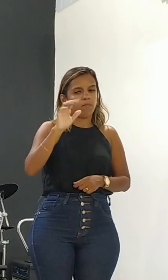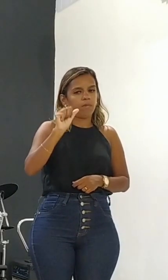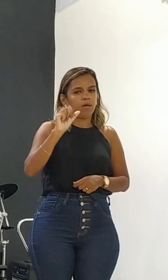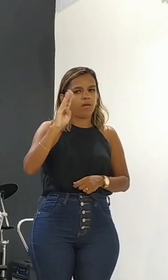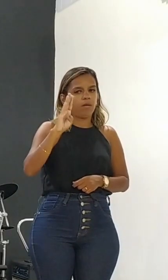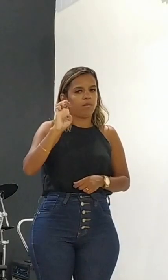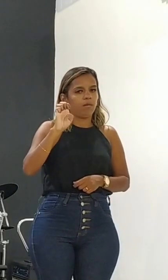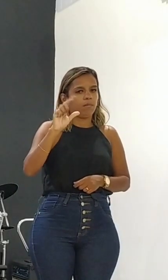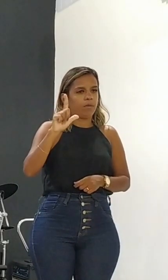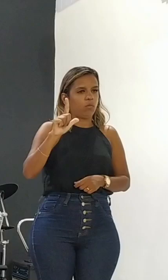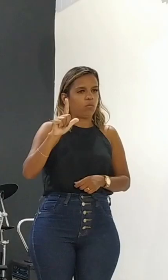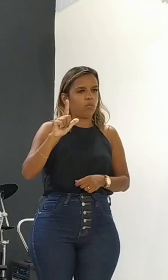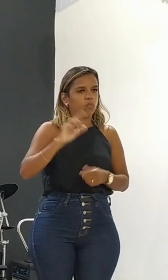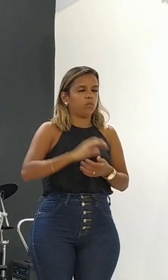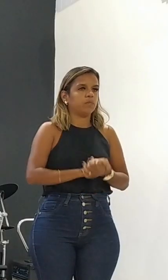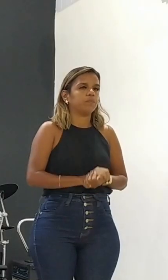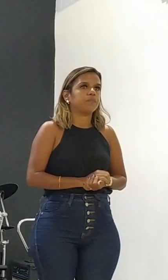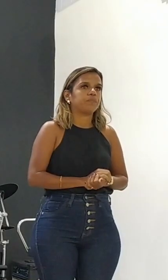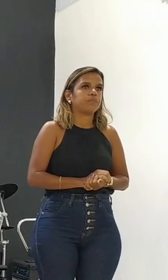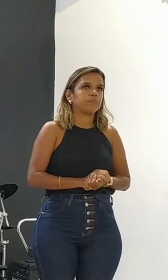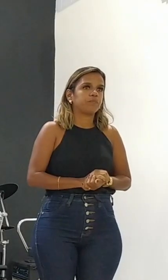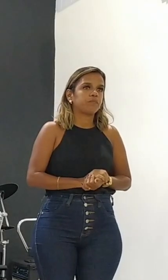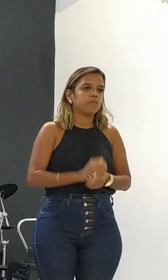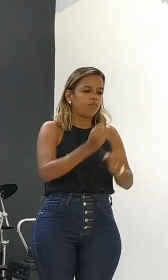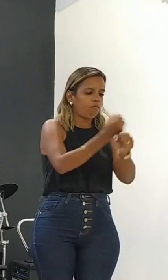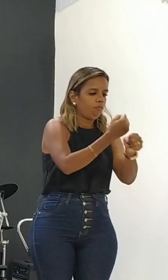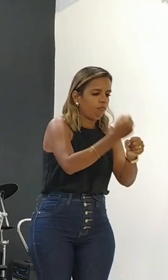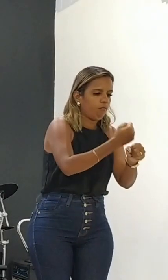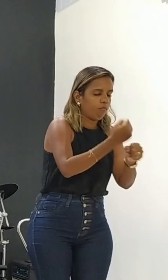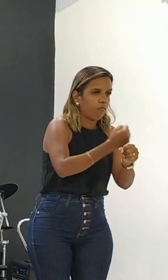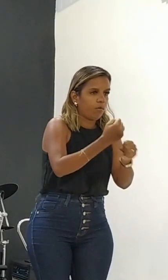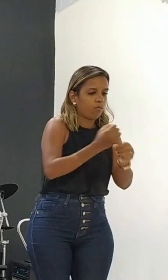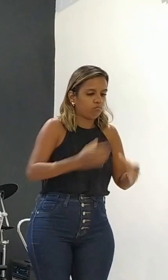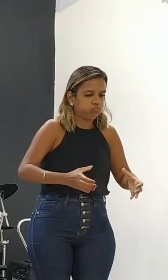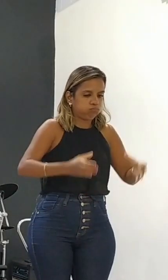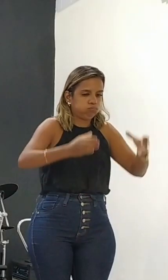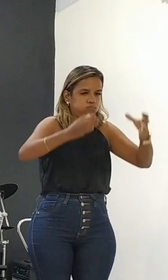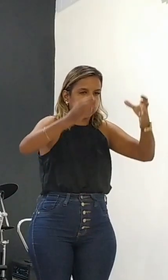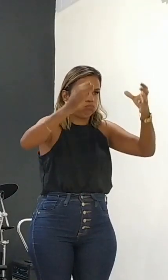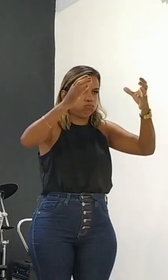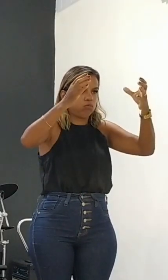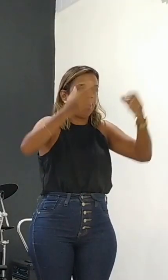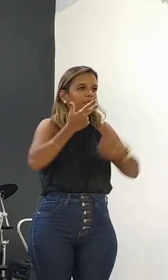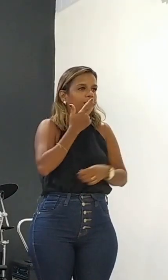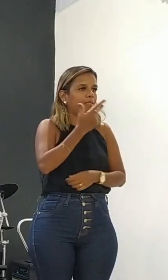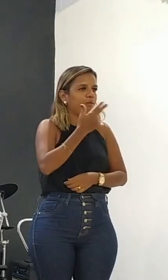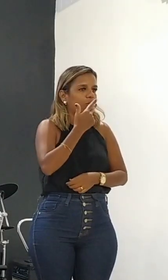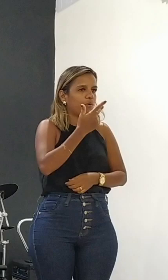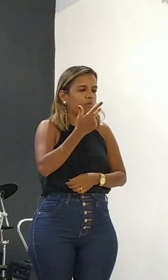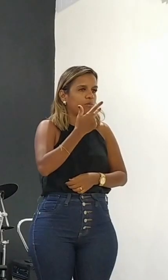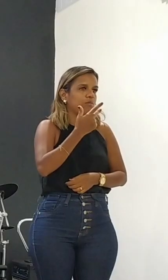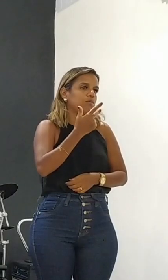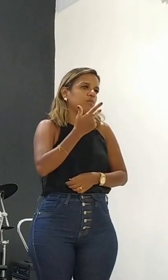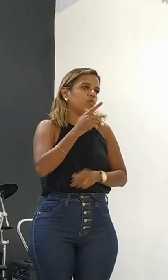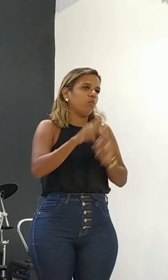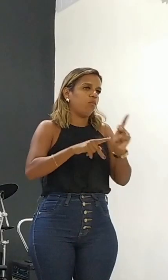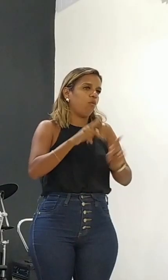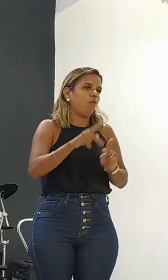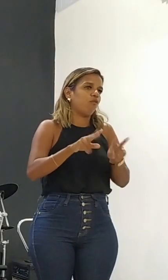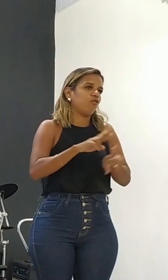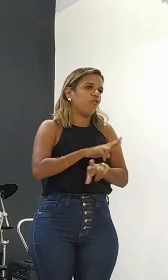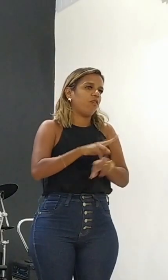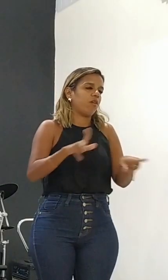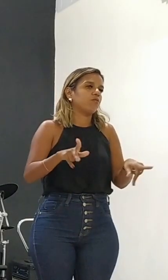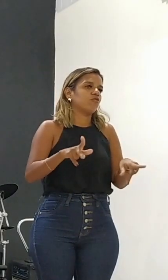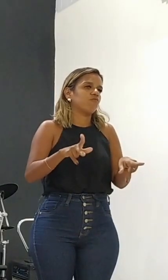as línguas, para que eles não conseguissem erguer aquela torre, né? E não viessem ali, né, pecar